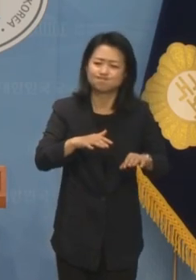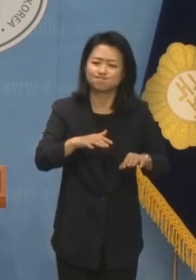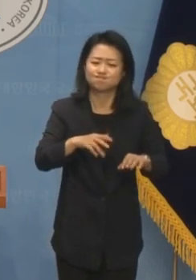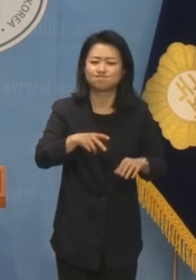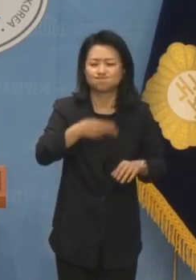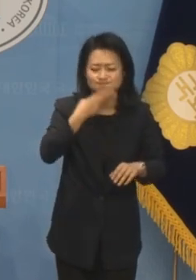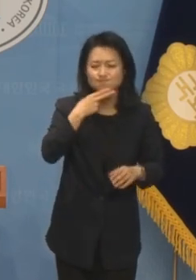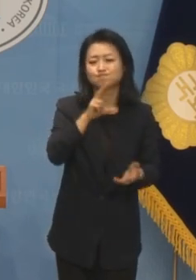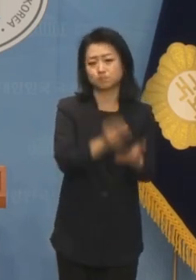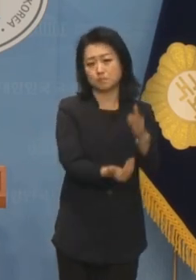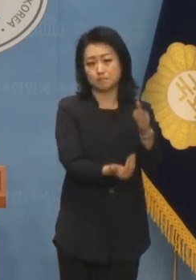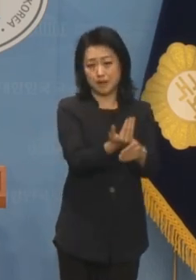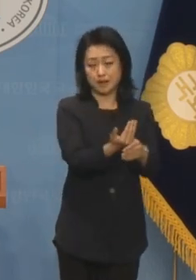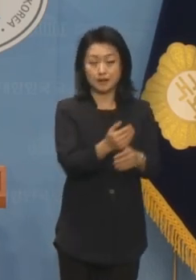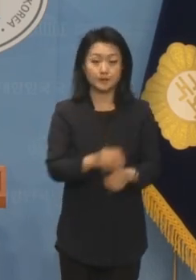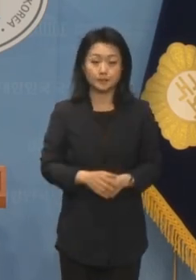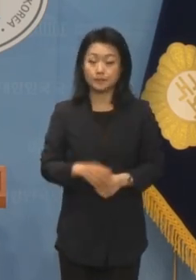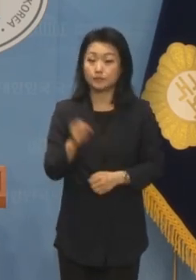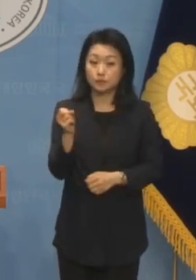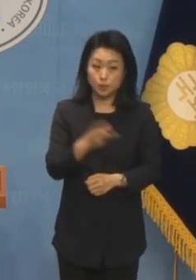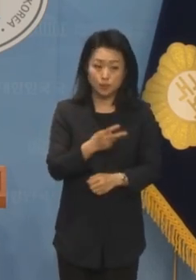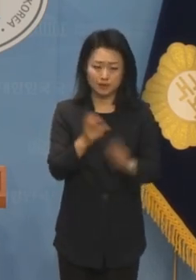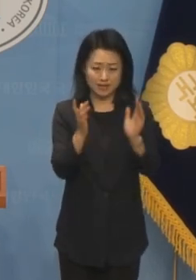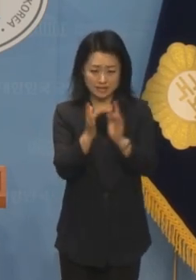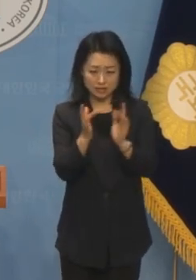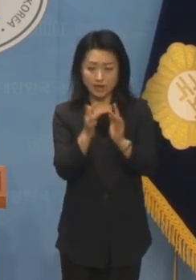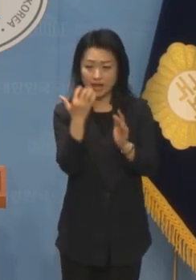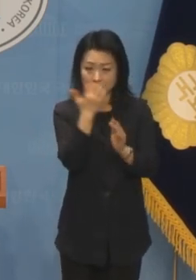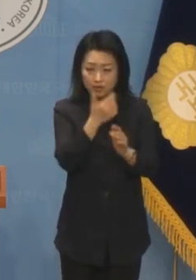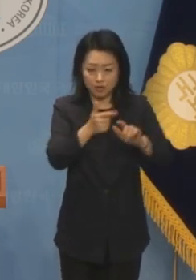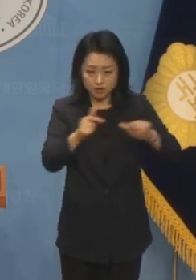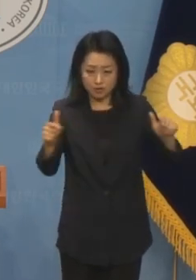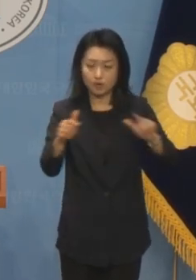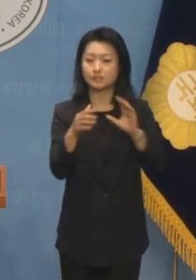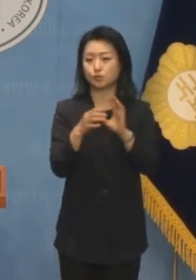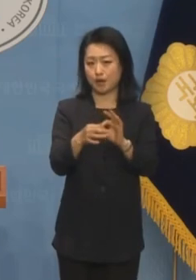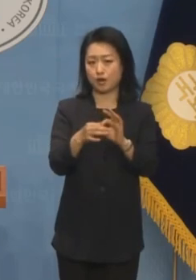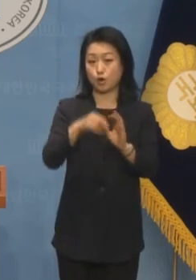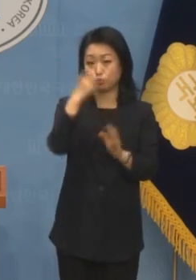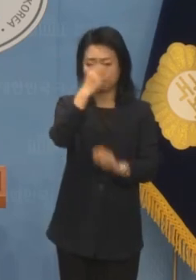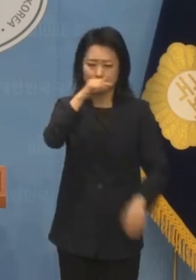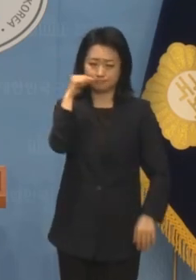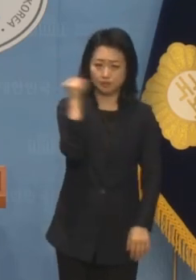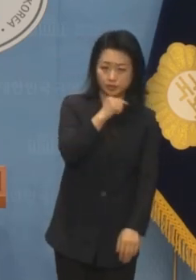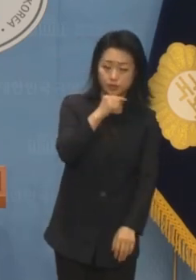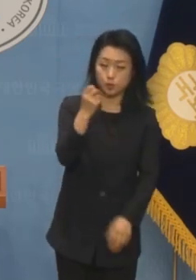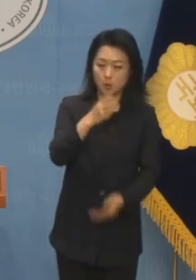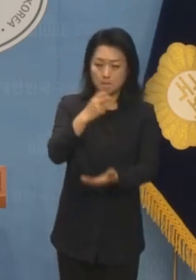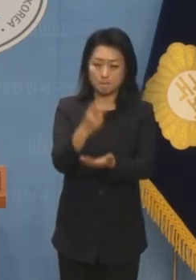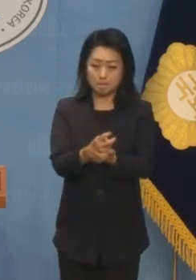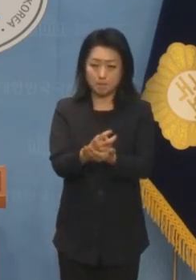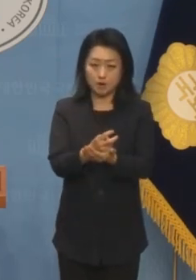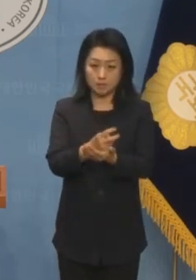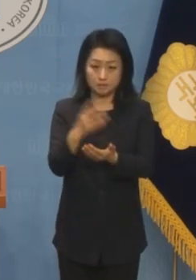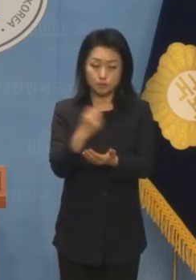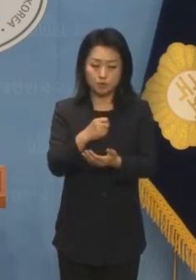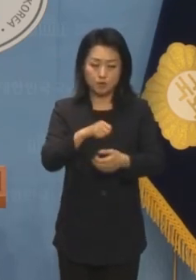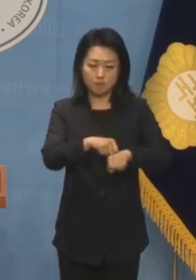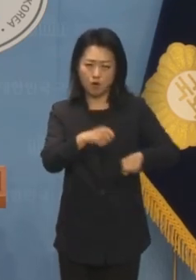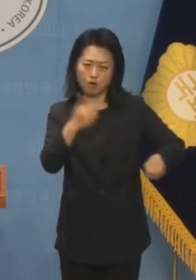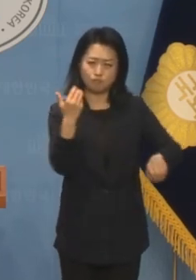두 사건뿐만 아니라 모든 디지털 성범죄에 대해 철저한 수사와 강력한 법적 처벌이 반드시 이루어져야